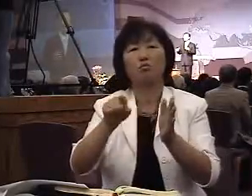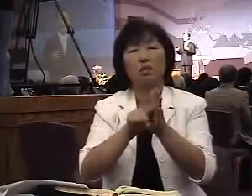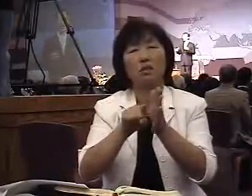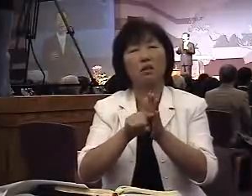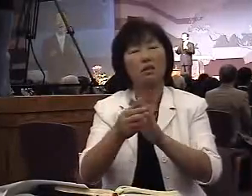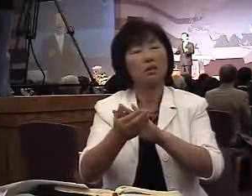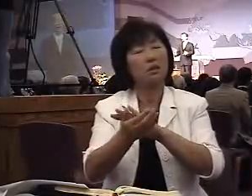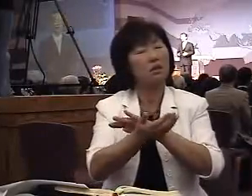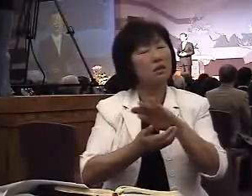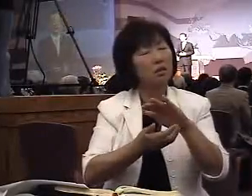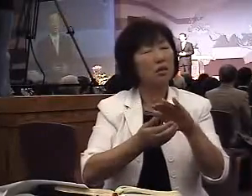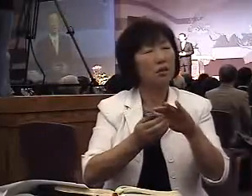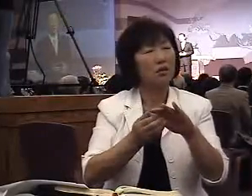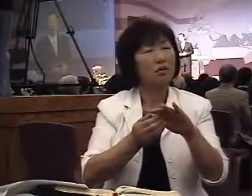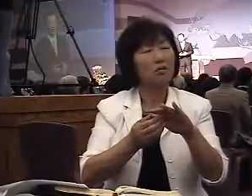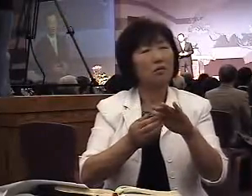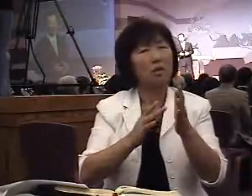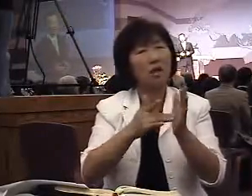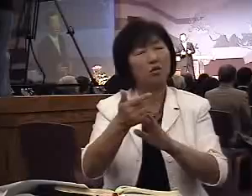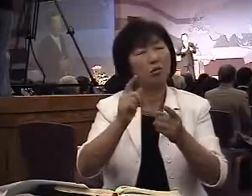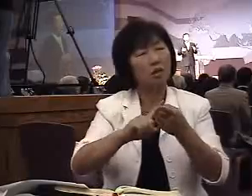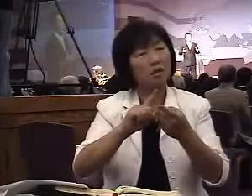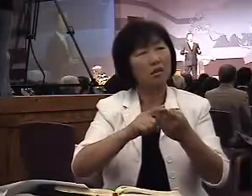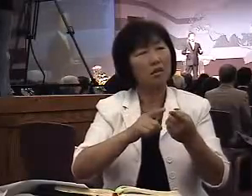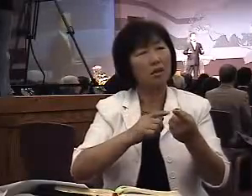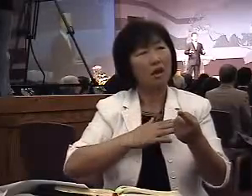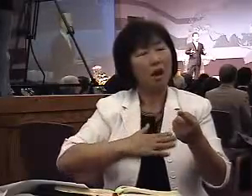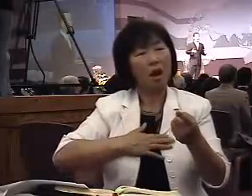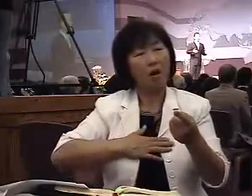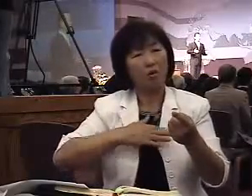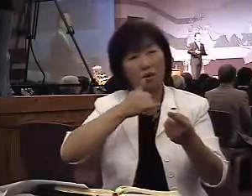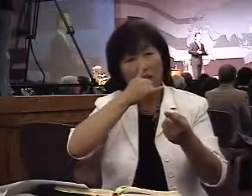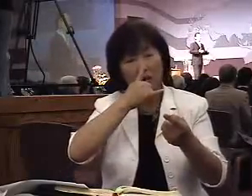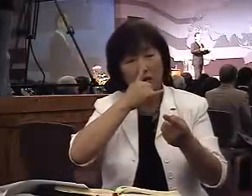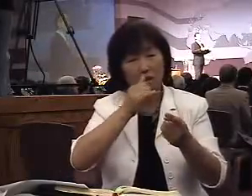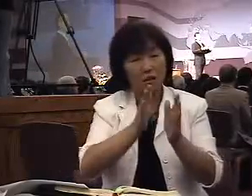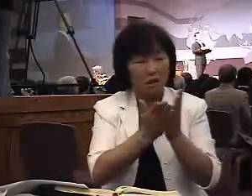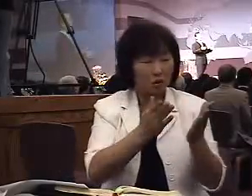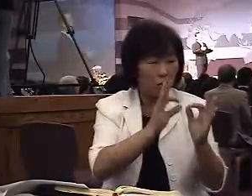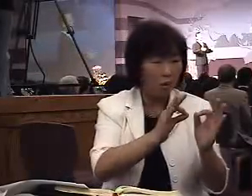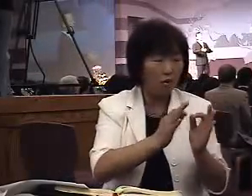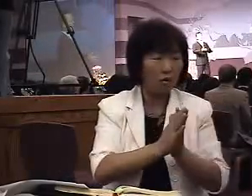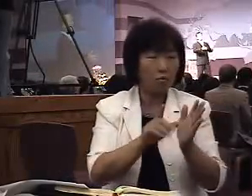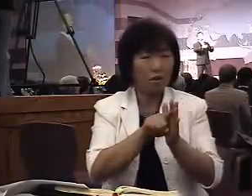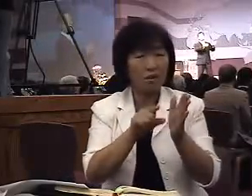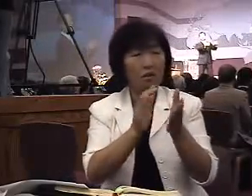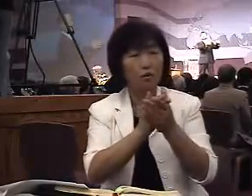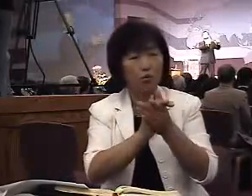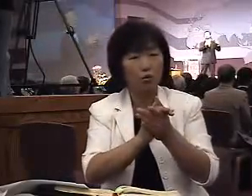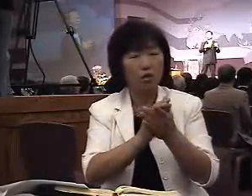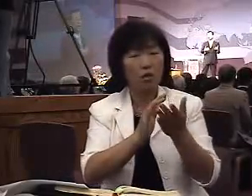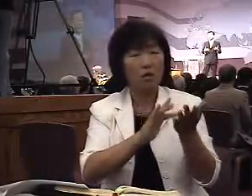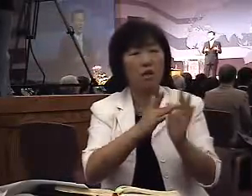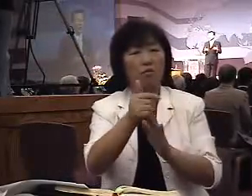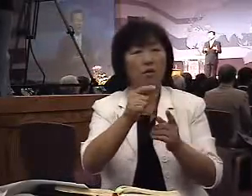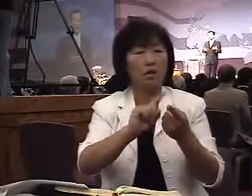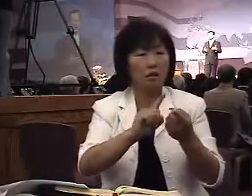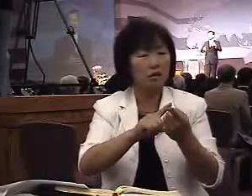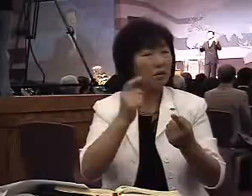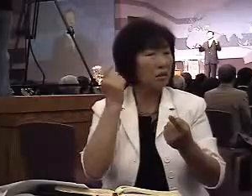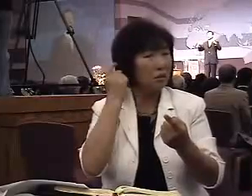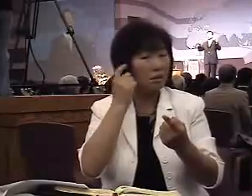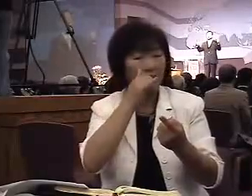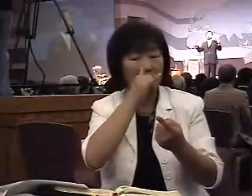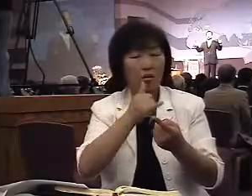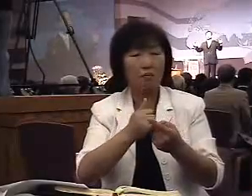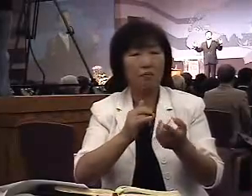제가 예수님에 대해서 알고 있었습니다. 그분에 대한 책도 보았고 믿는 친구들에 대하여서 예수님에 대해 듣기도 하였고